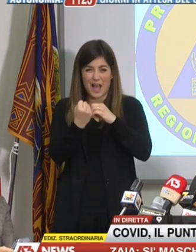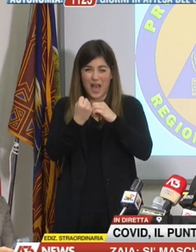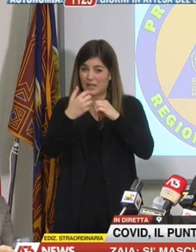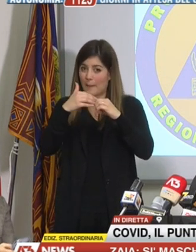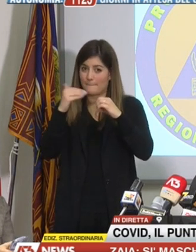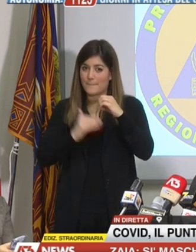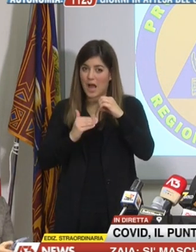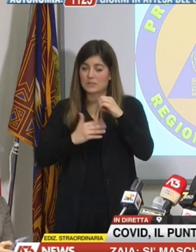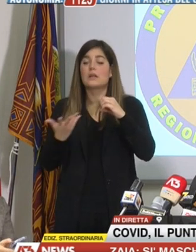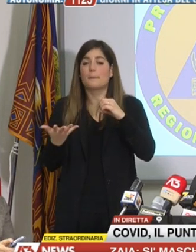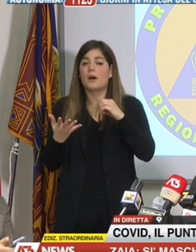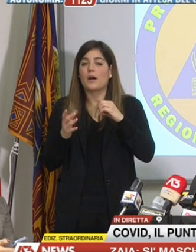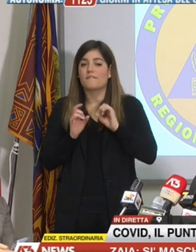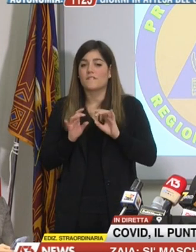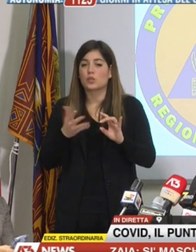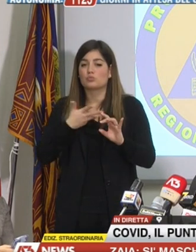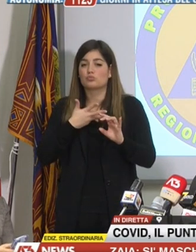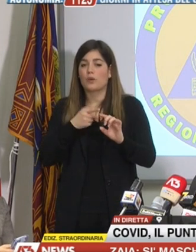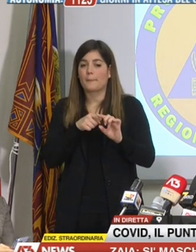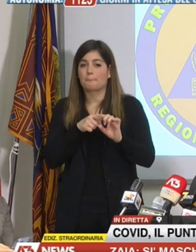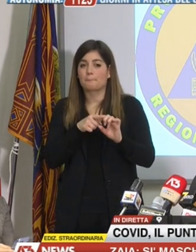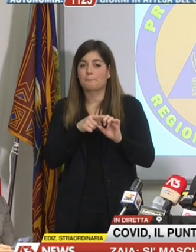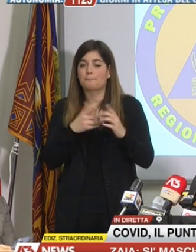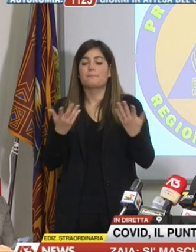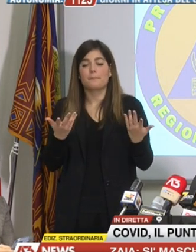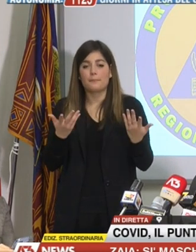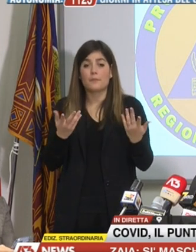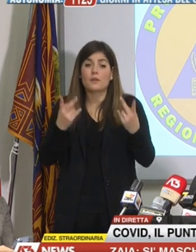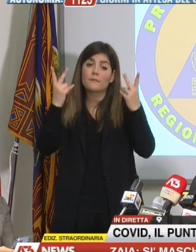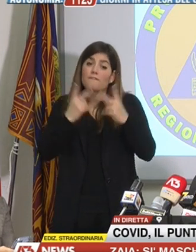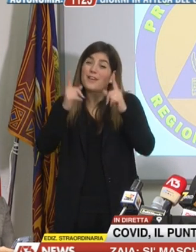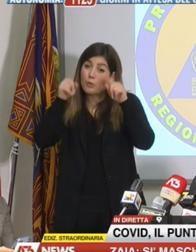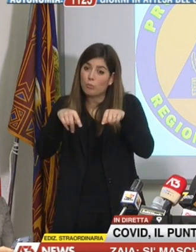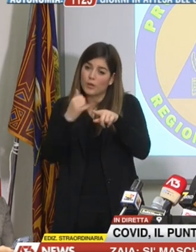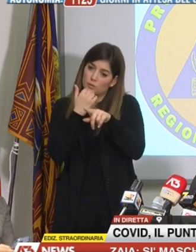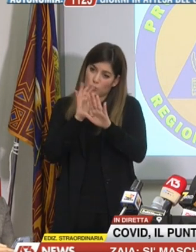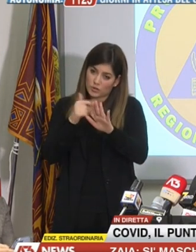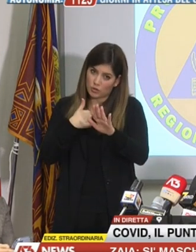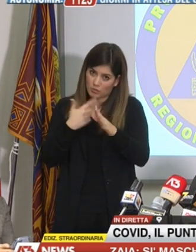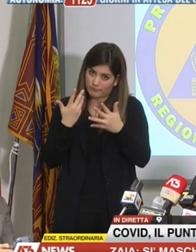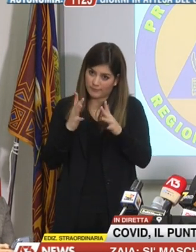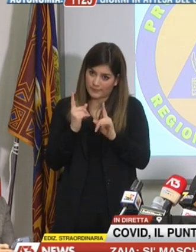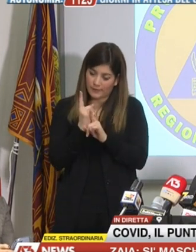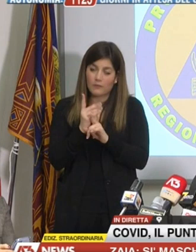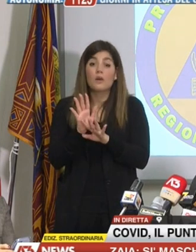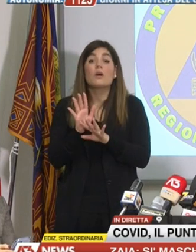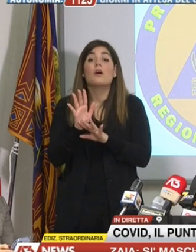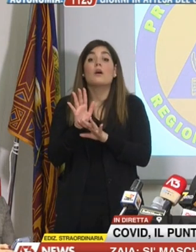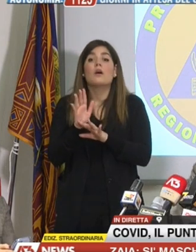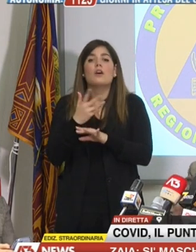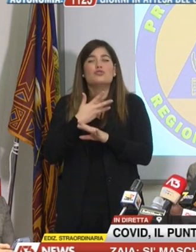virus. Detto questo, dall'altra parte, scusami e finisco, c'è un altro aspetto che nessuno mai